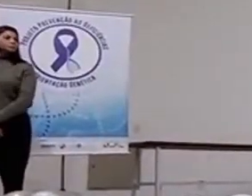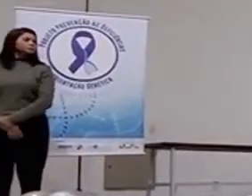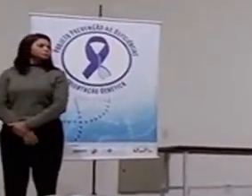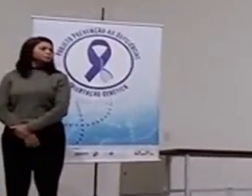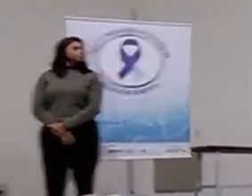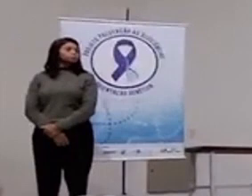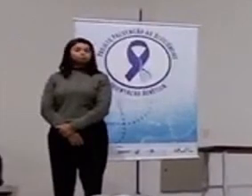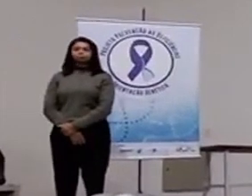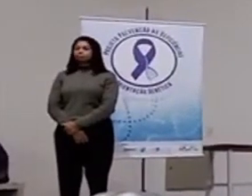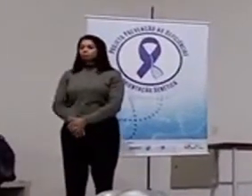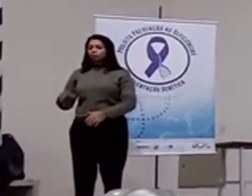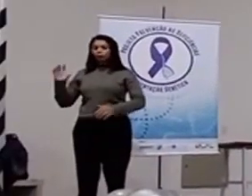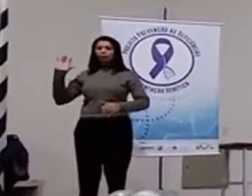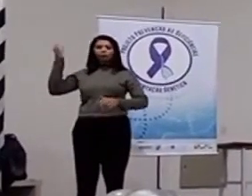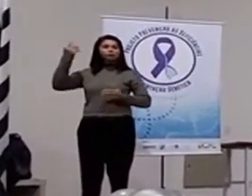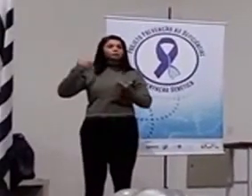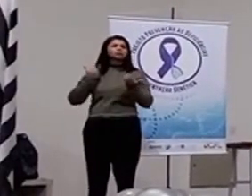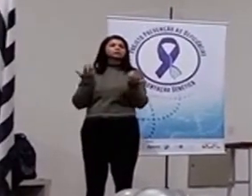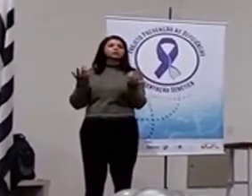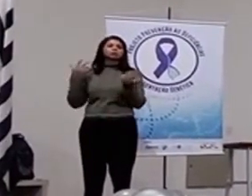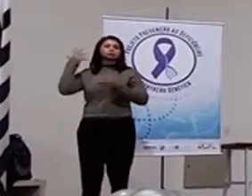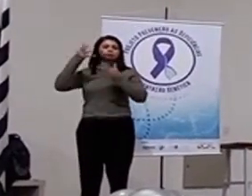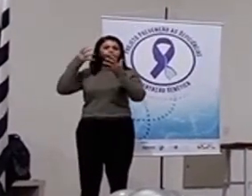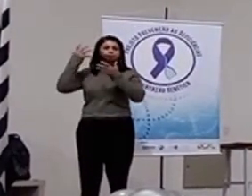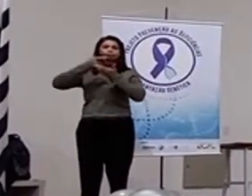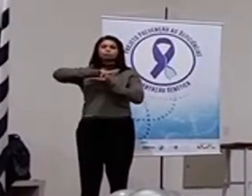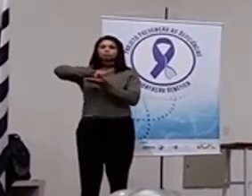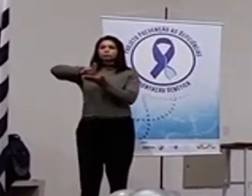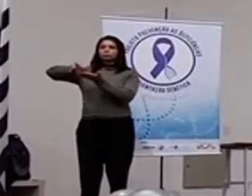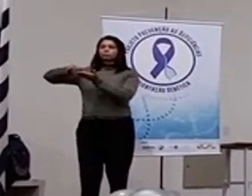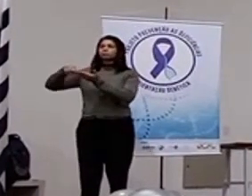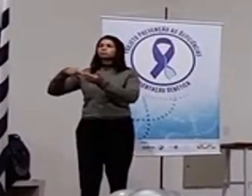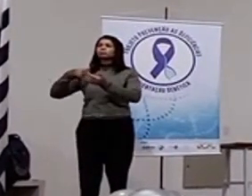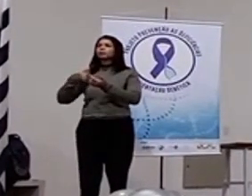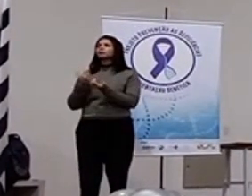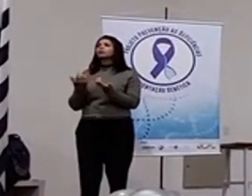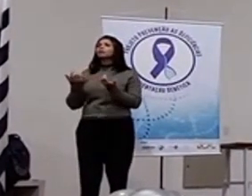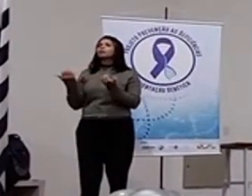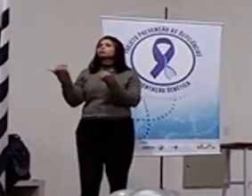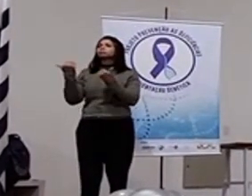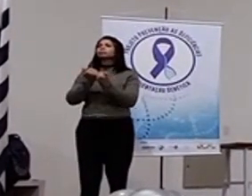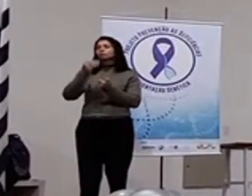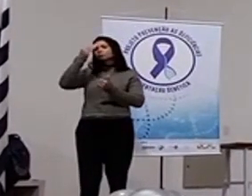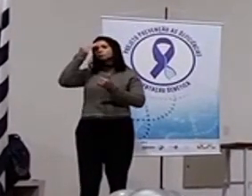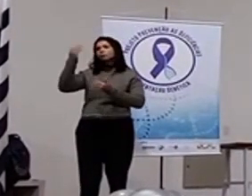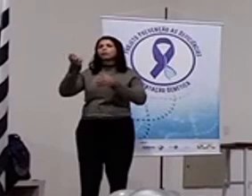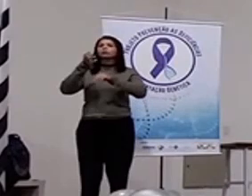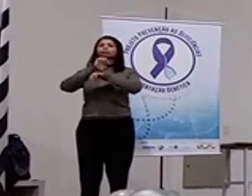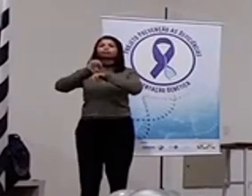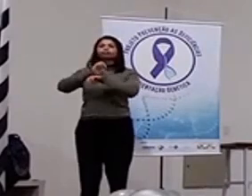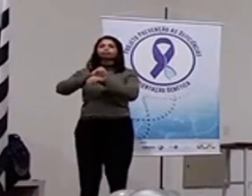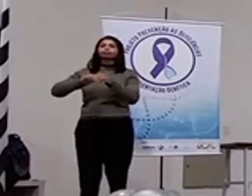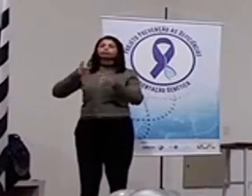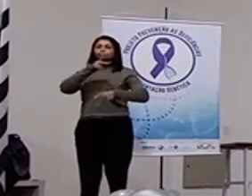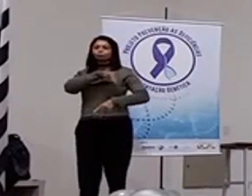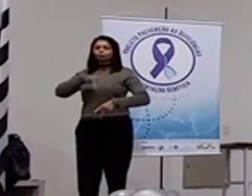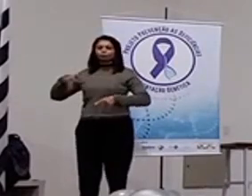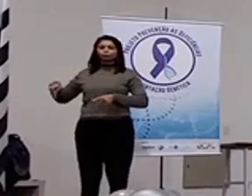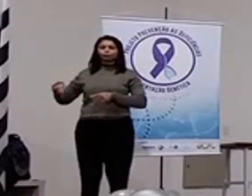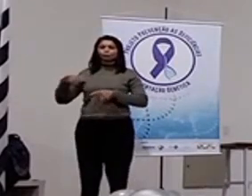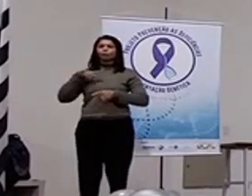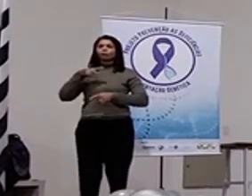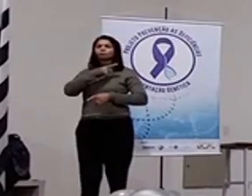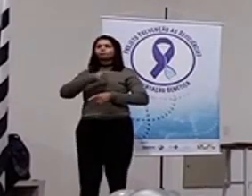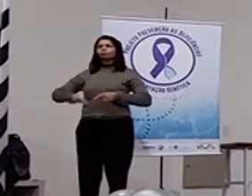Na realização de seus eventos, a APAI conta com a contribuição do poder público, organizações sociais, empresas e